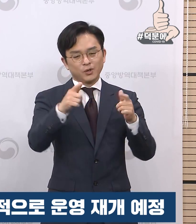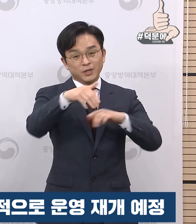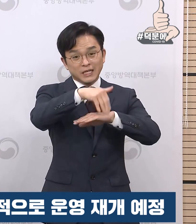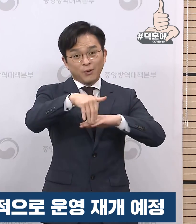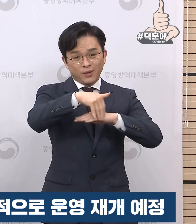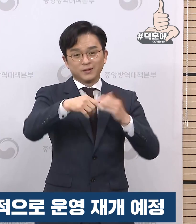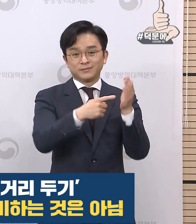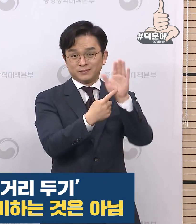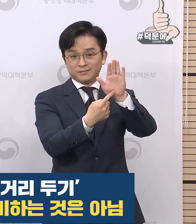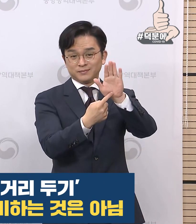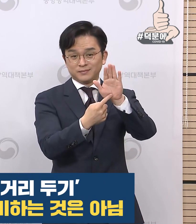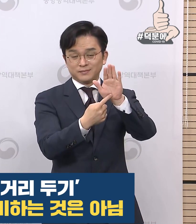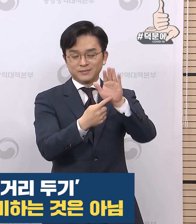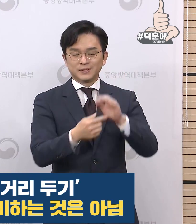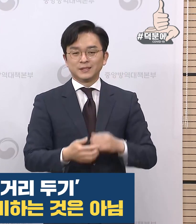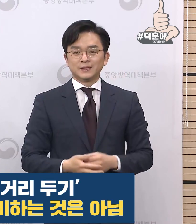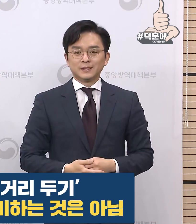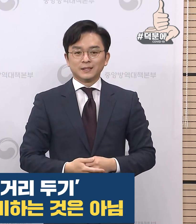계획입니다.